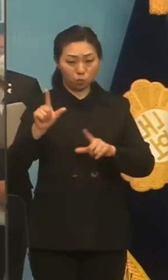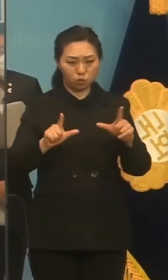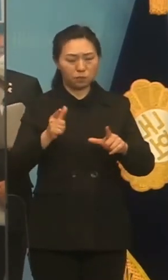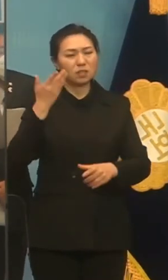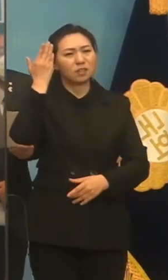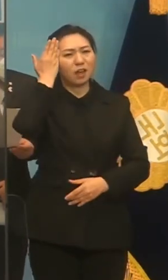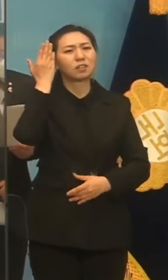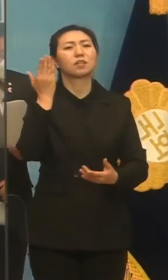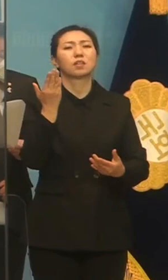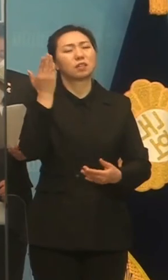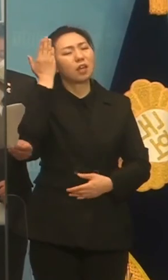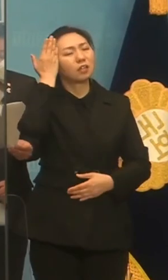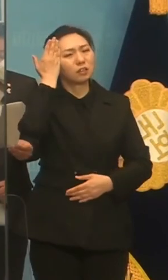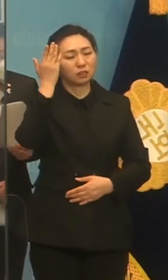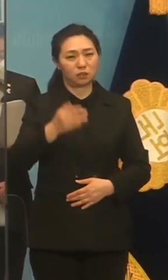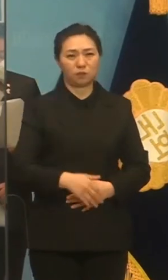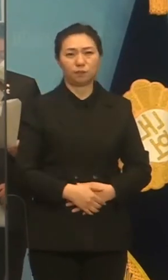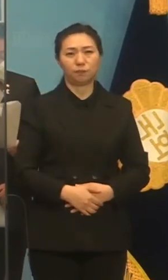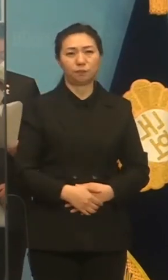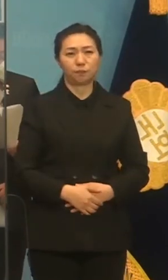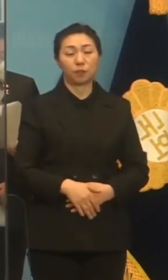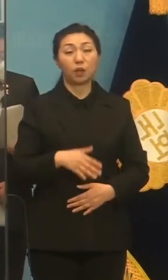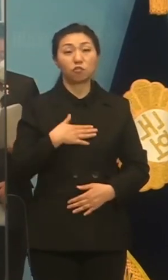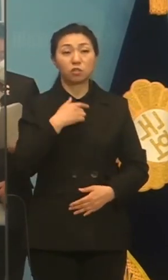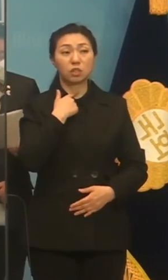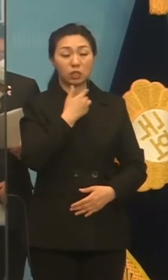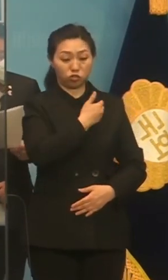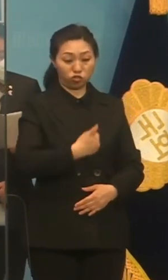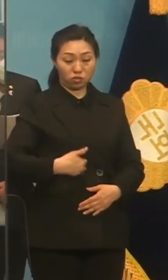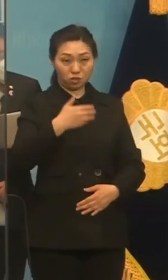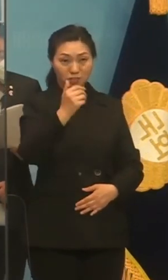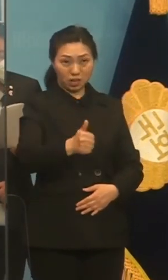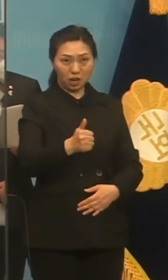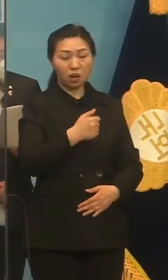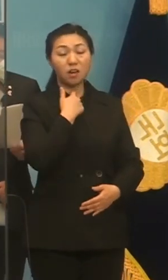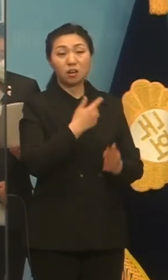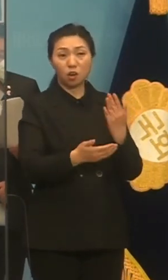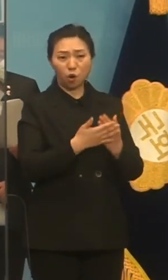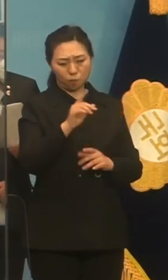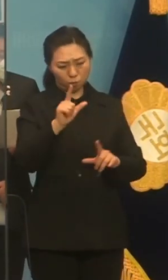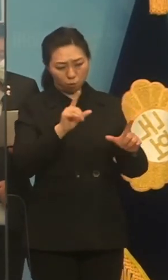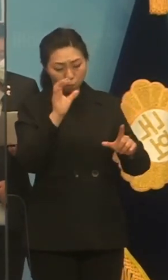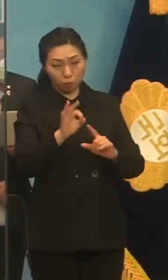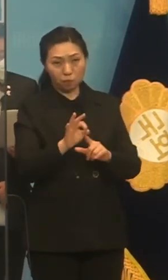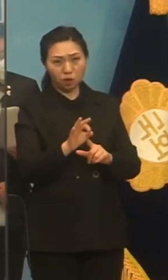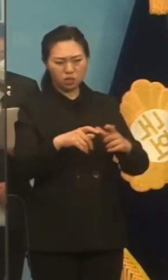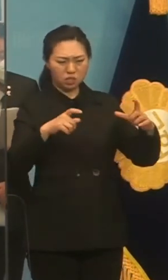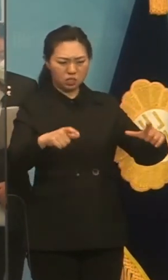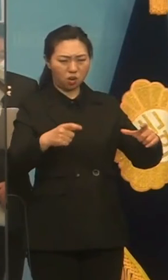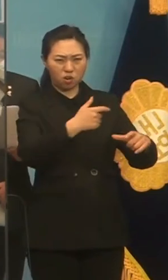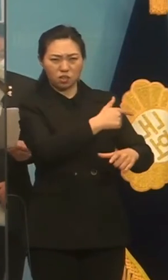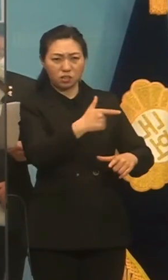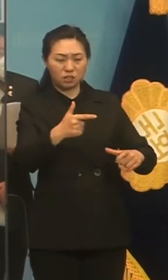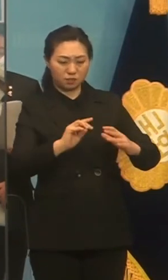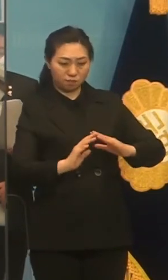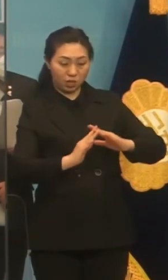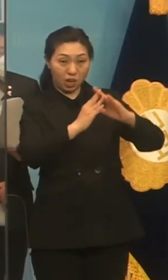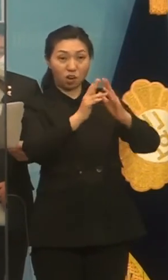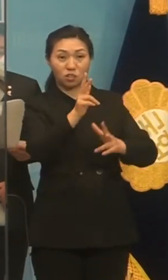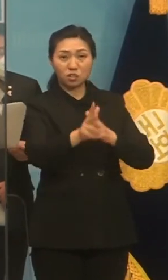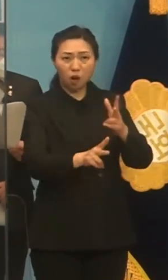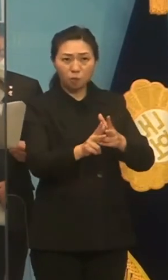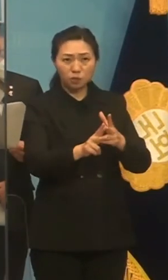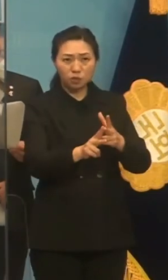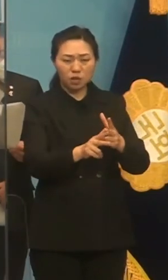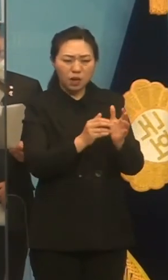걔들은 2 마메 따름이야 통상 특별 지부 짖어 대중 후 개발 사업 등은 보안이